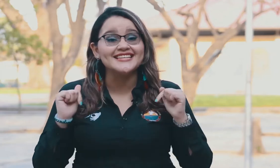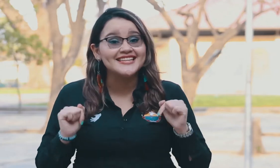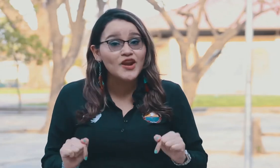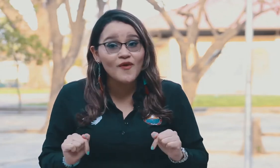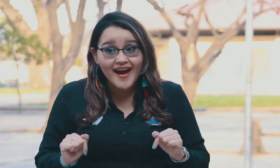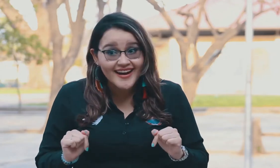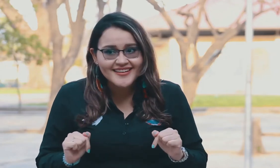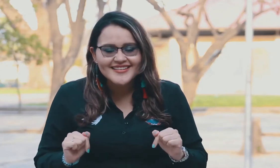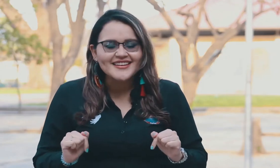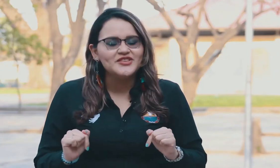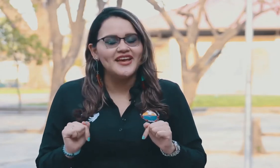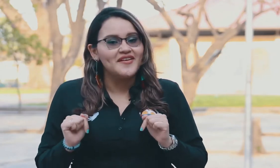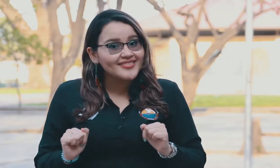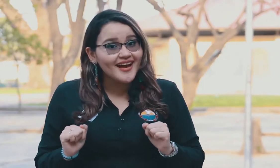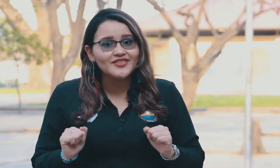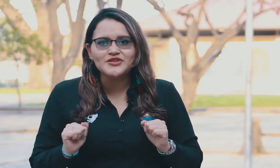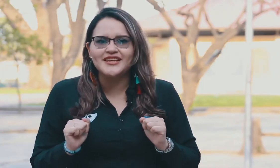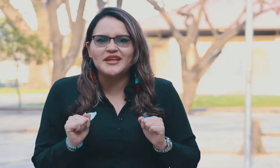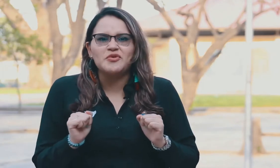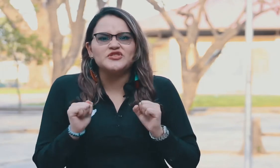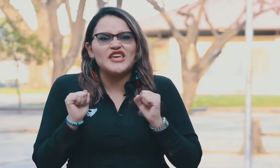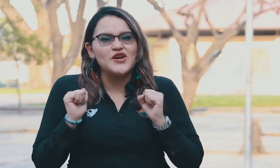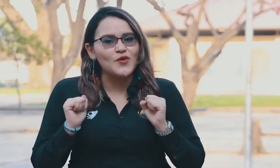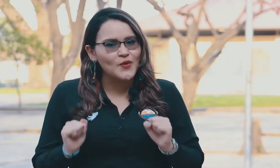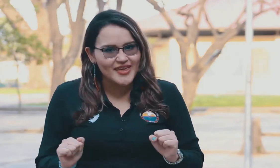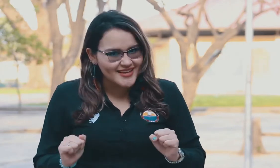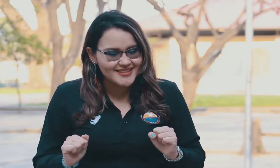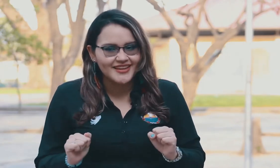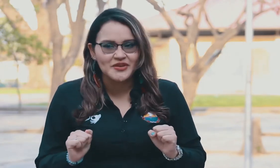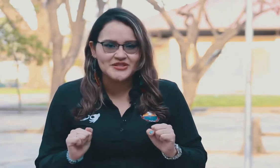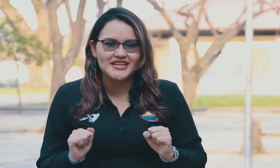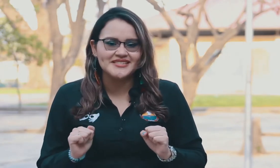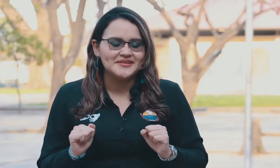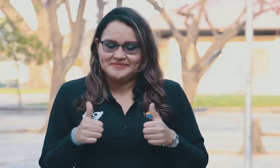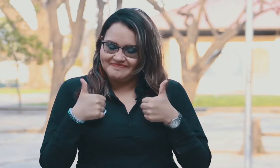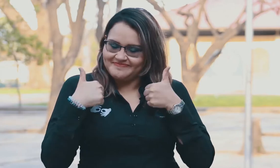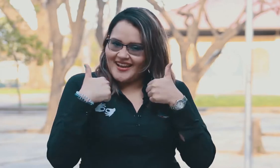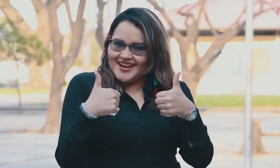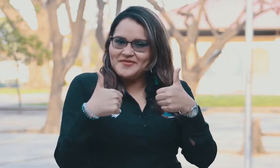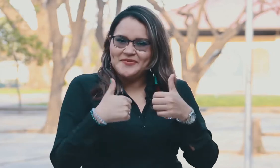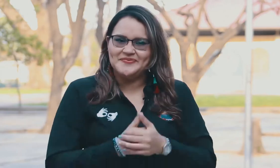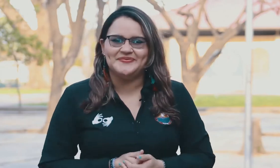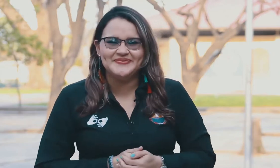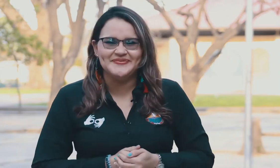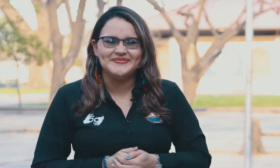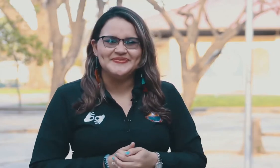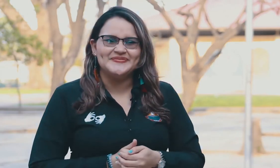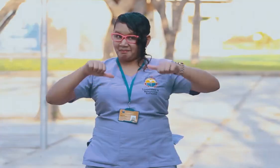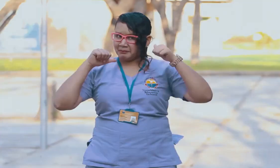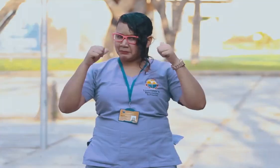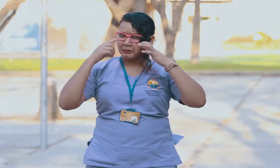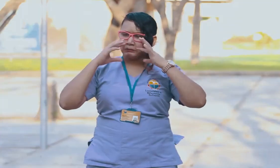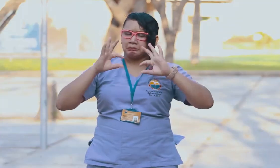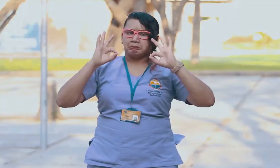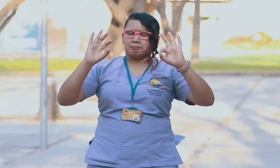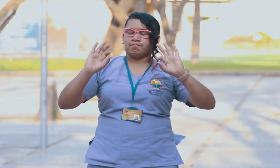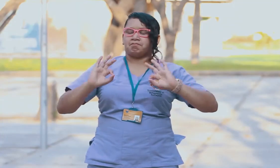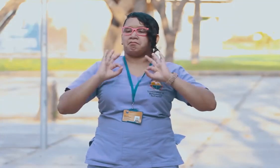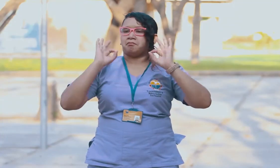este lugar de verdad nos sentimos incluidas. Entonces, ánimo. Los procesos de inclusión aquí